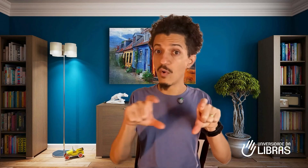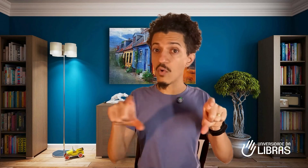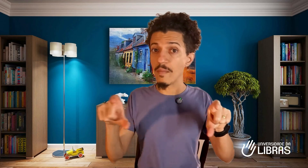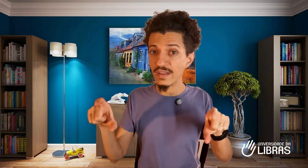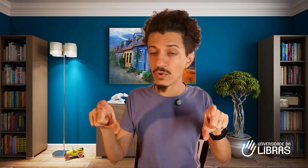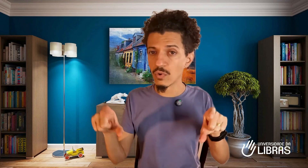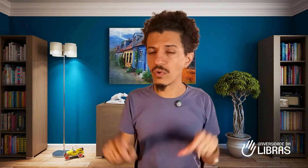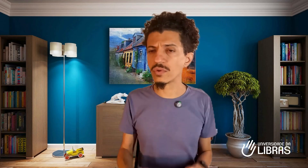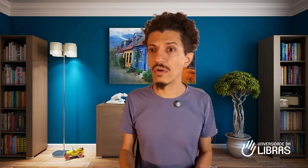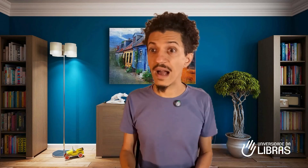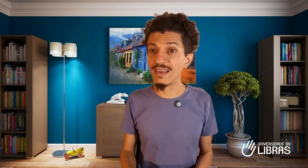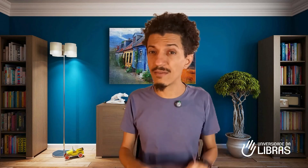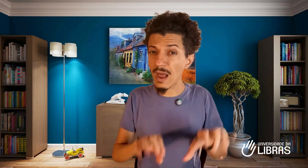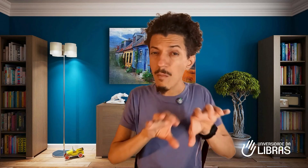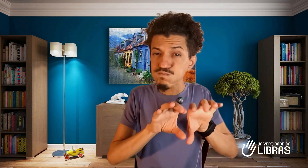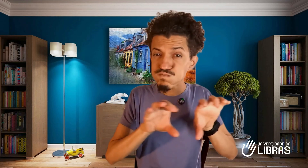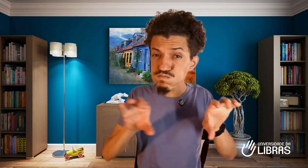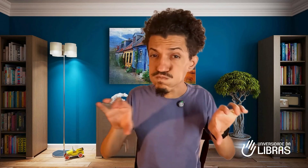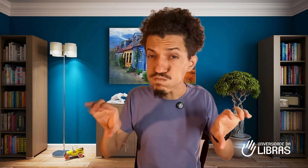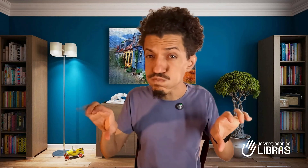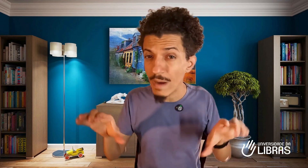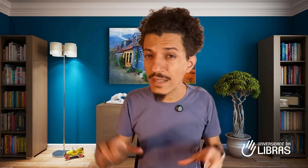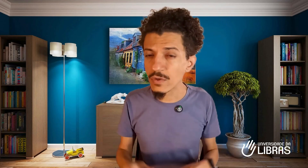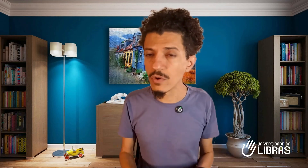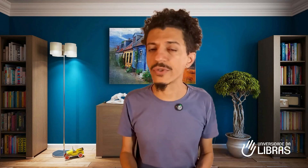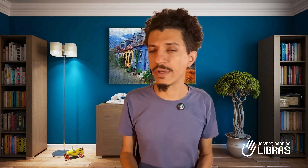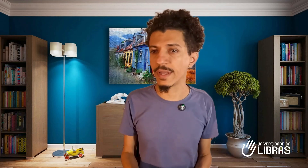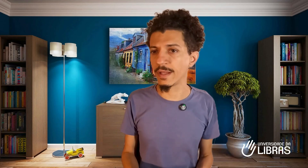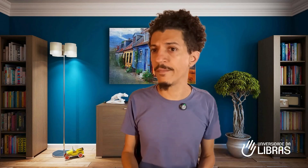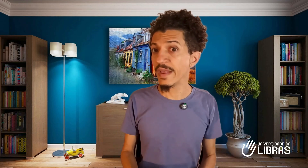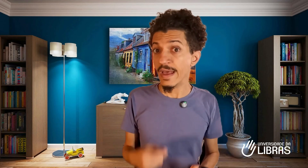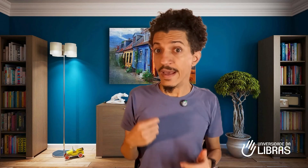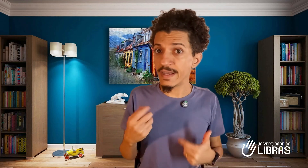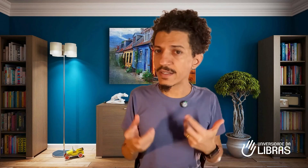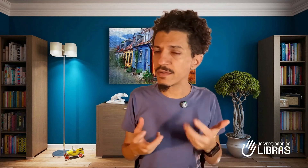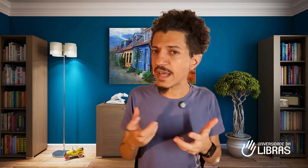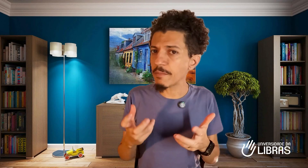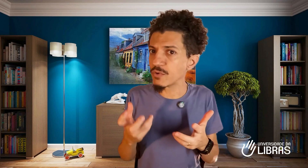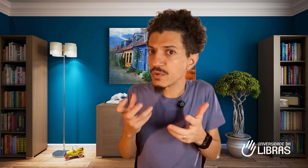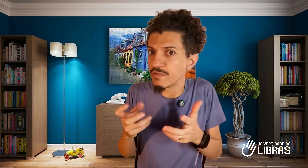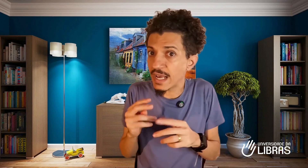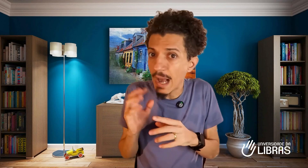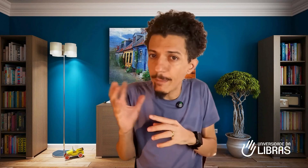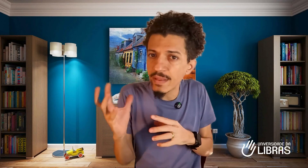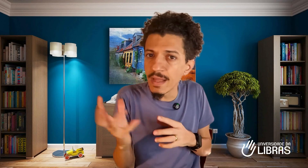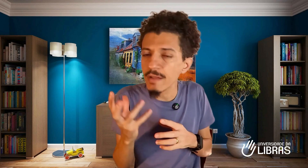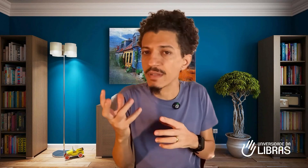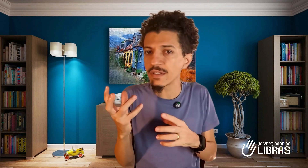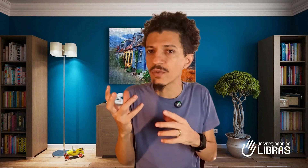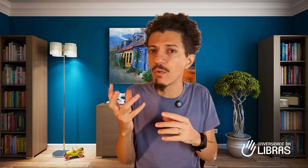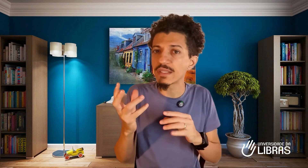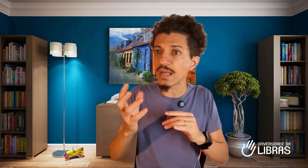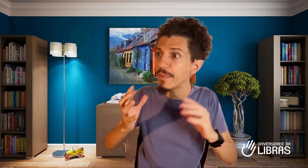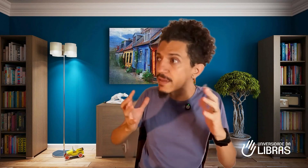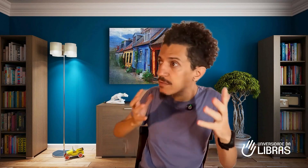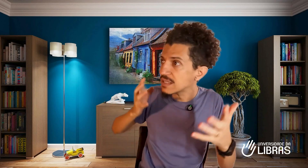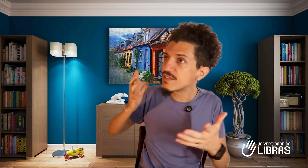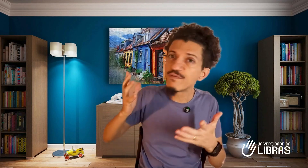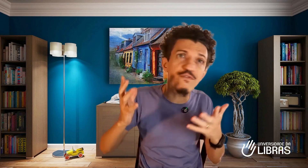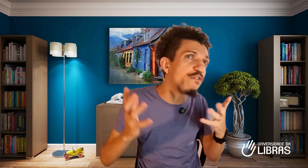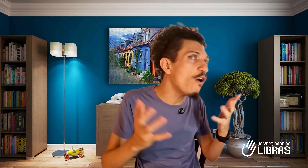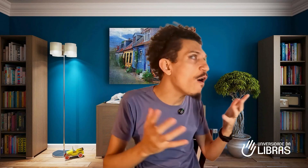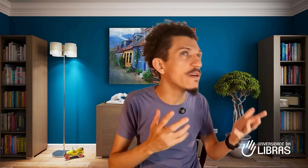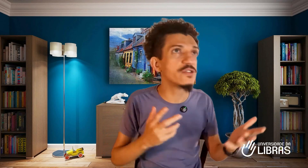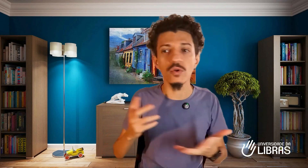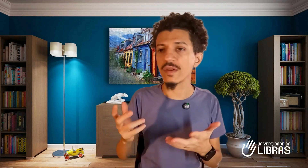que é um pouco mais grosso, aquilo que é mais grosso ainda. E assim o cérebro do surdo vai captando essas coisas, captando